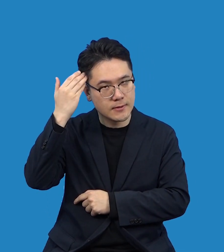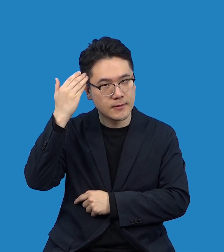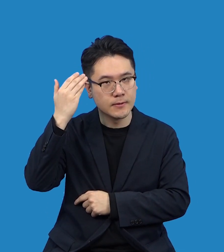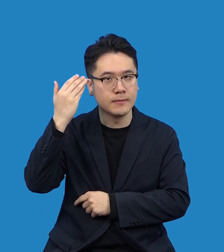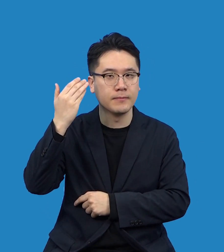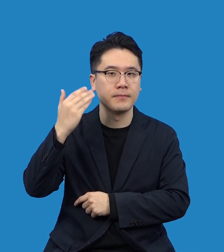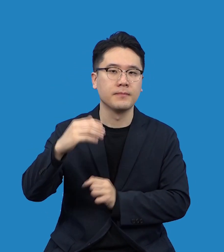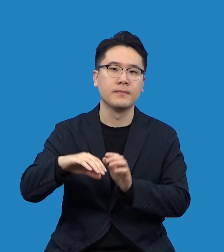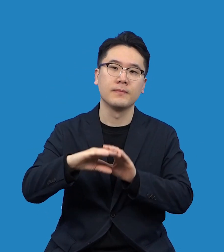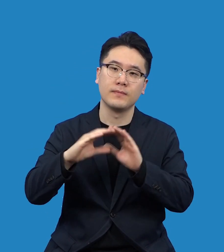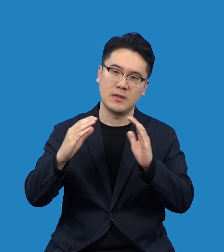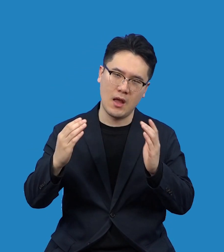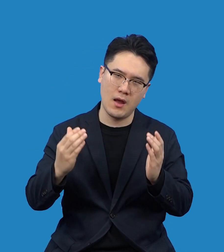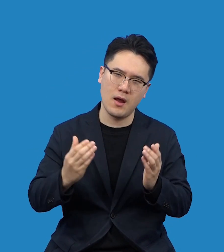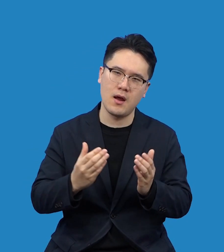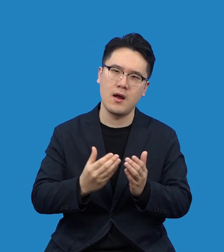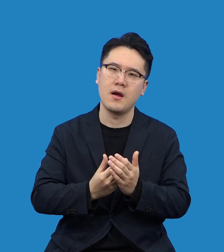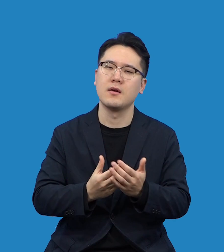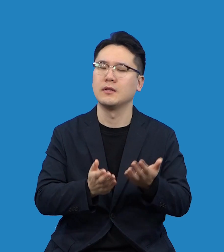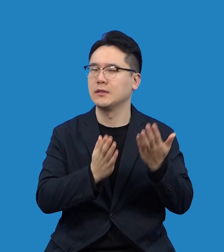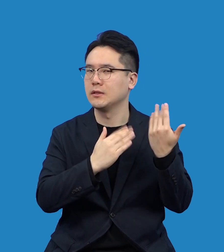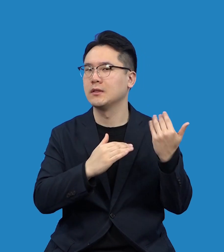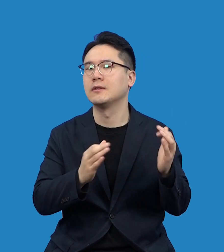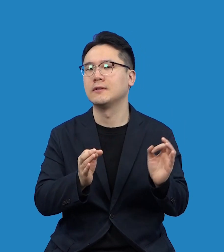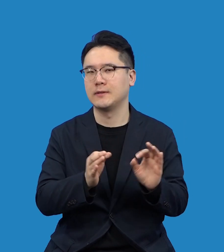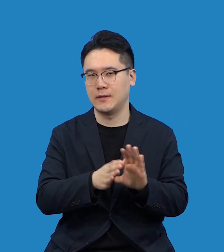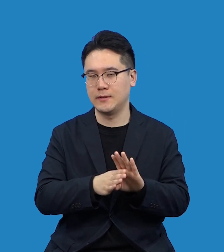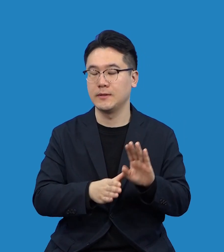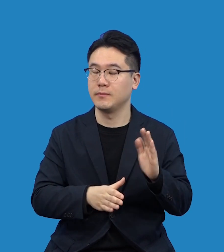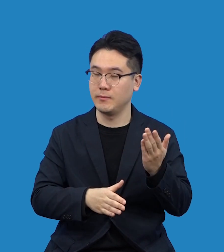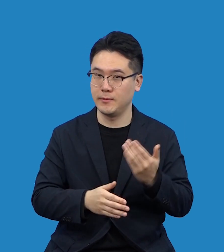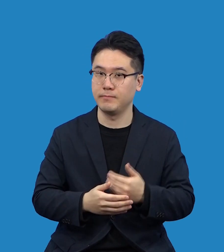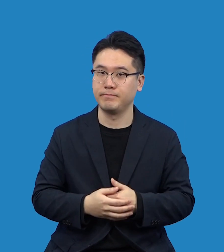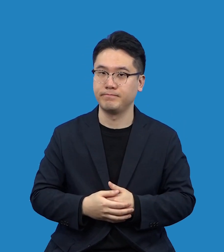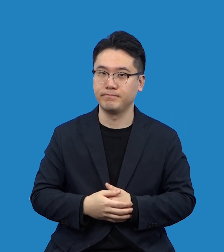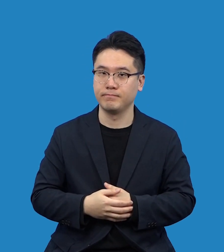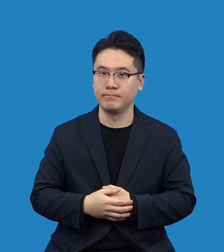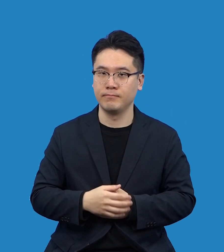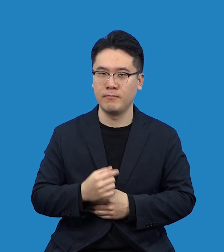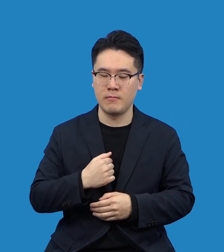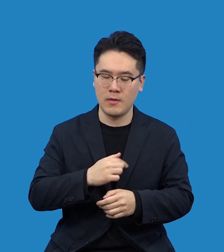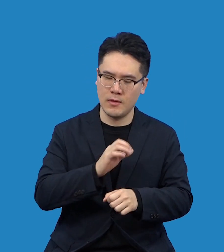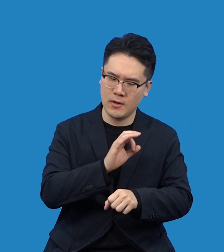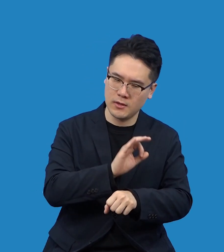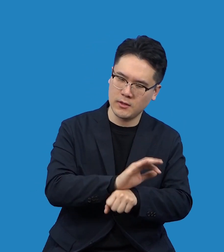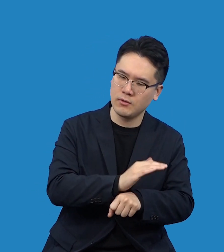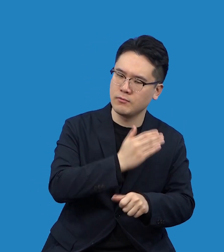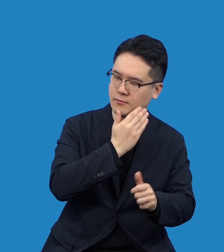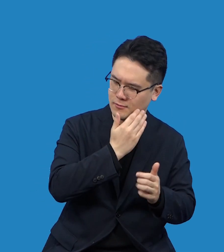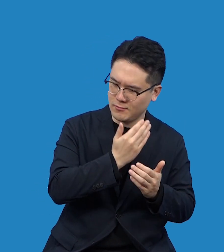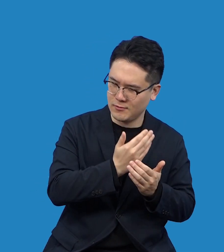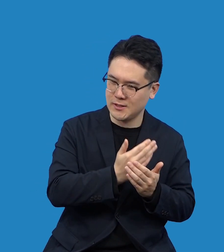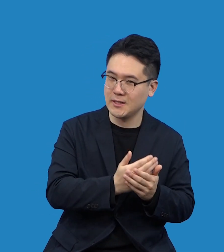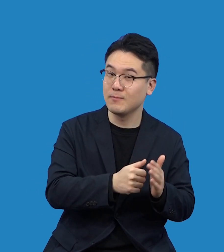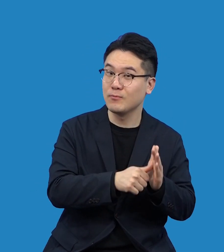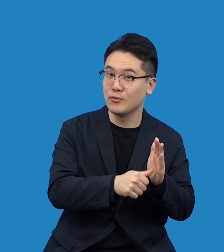다 지나갑니다. 내가 구입한 소중한 물건,